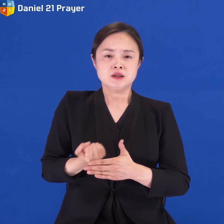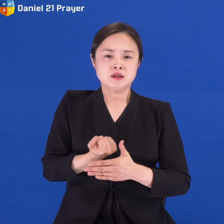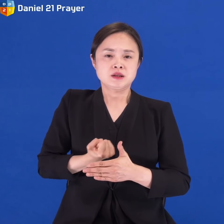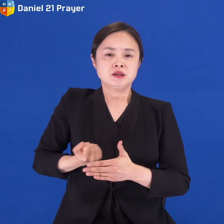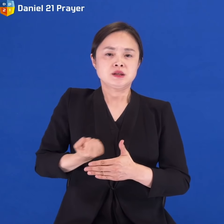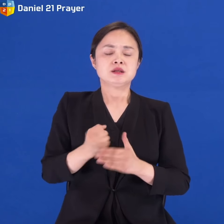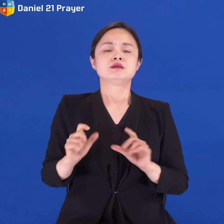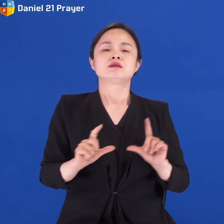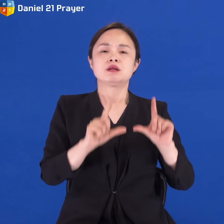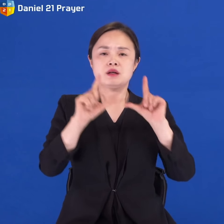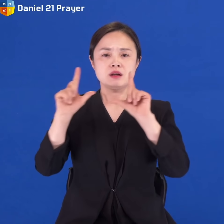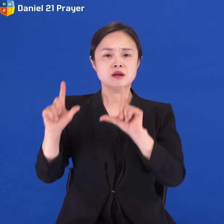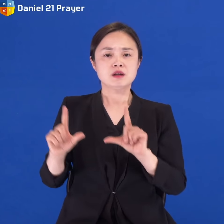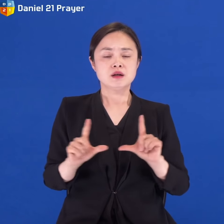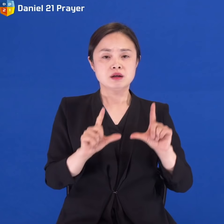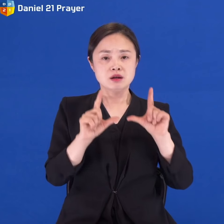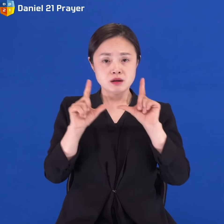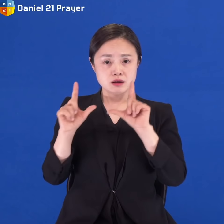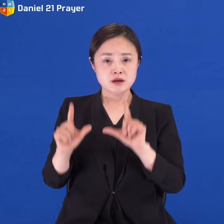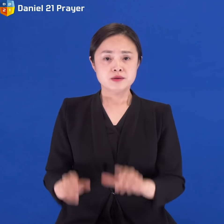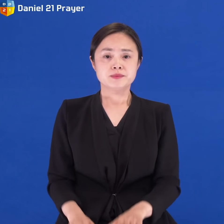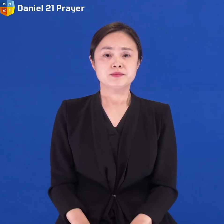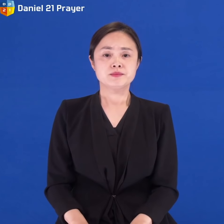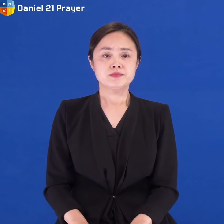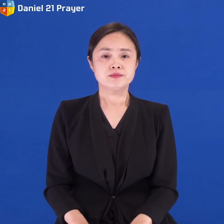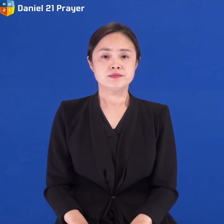언제나 저는 열심히